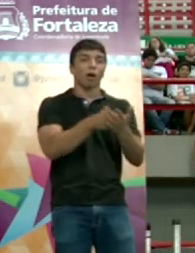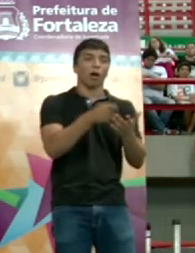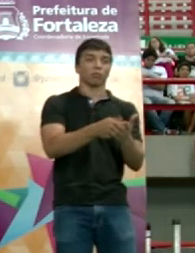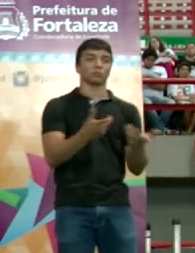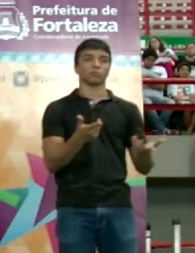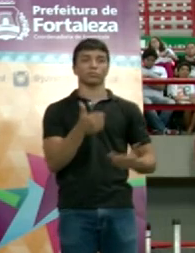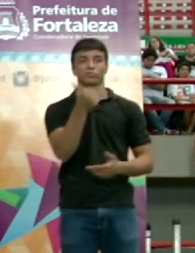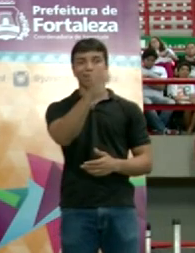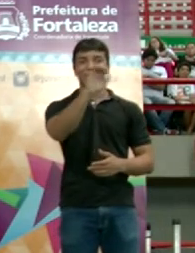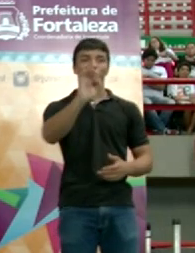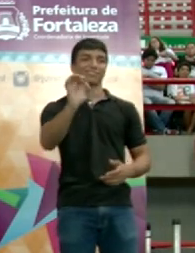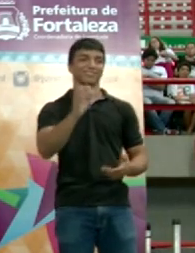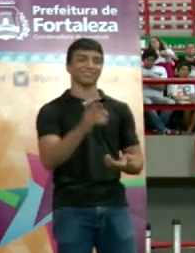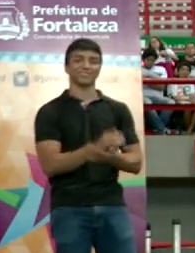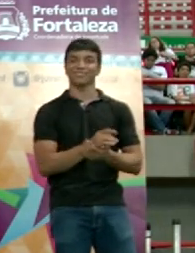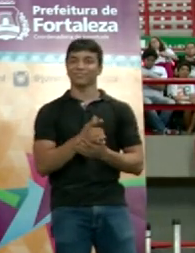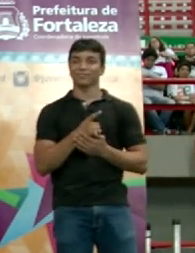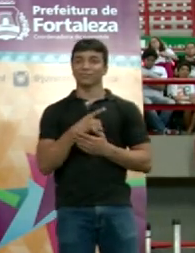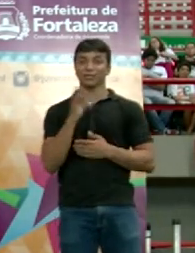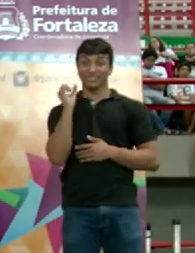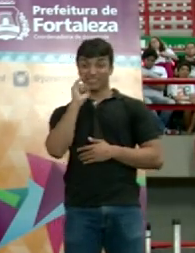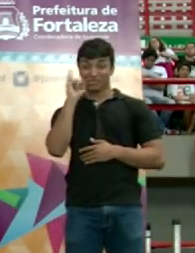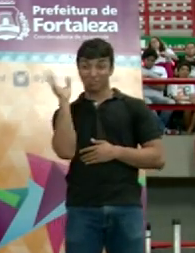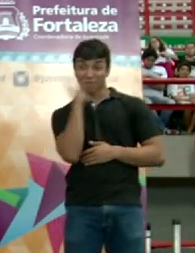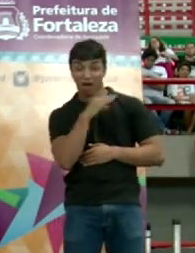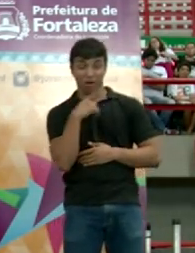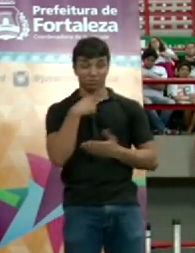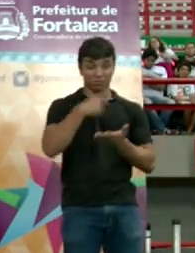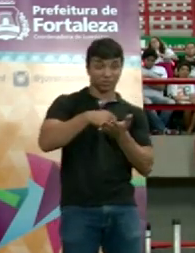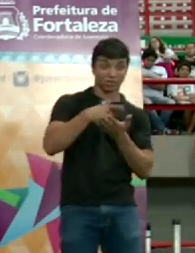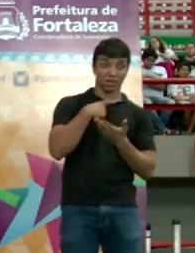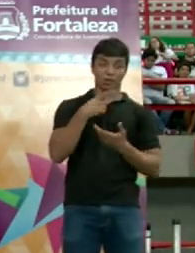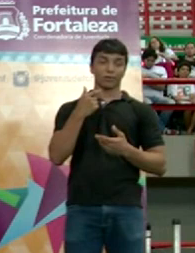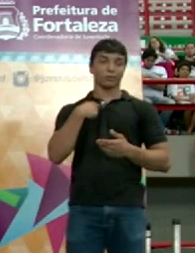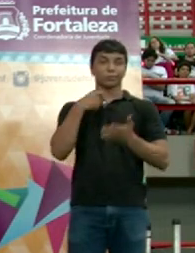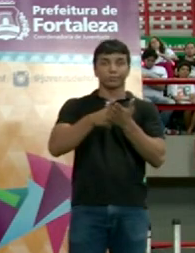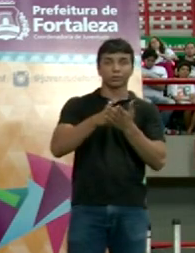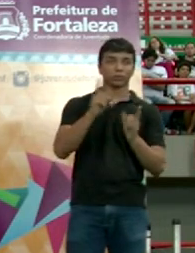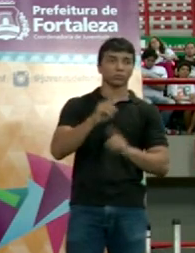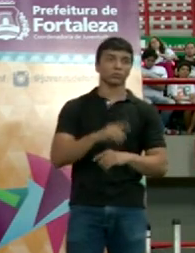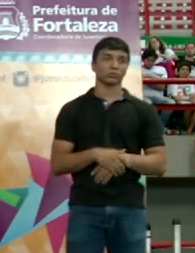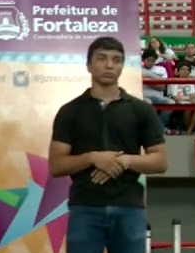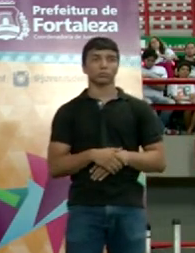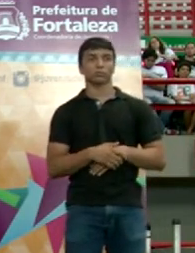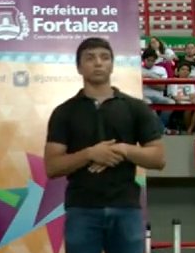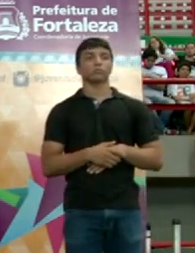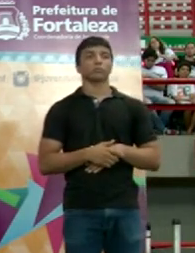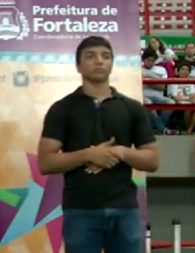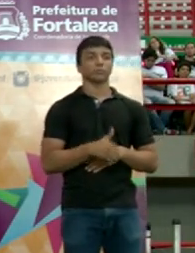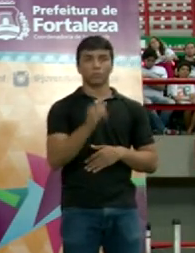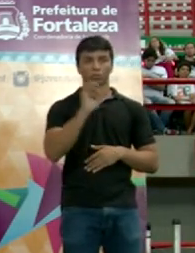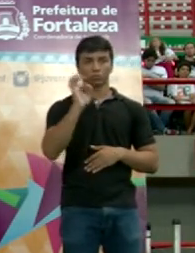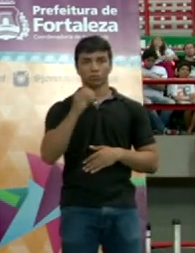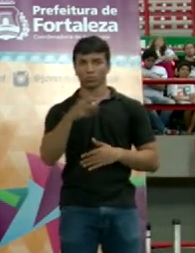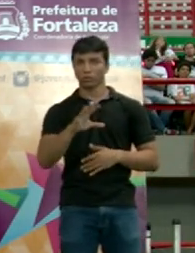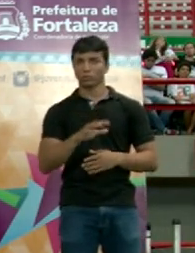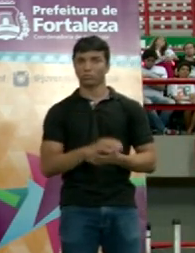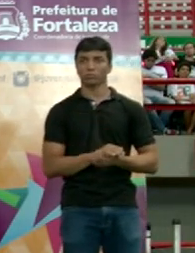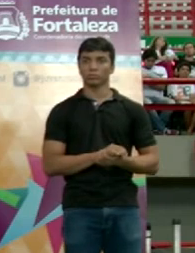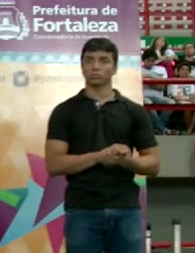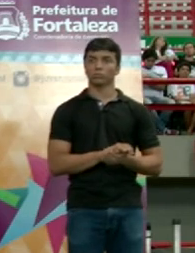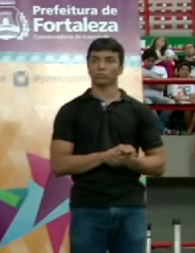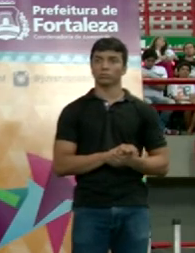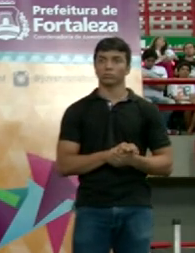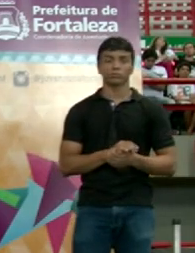10%. Agora, quando eu sou mal atendido, já aconteceu, quando eu sou mal atendido eu não pago não. O cara vem, pode tirar, não fui bem atendido não, já aconteceu comigo algumas vezes, 2 ou 3